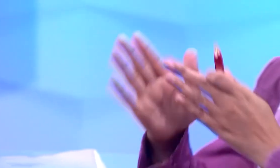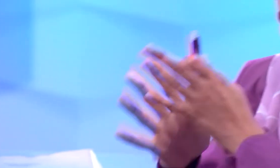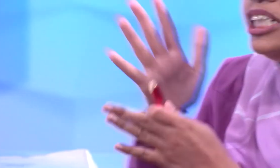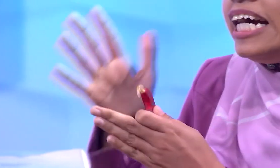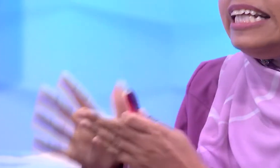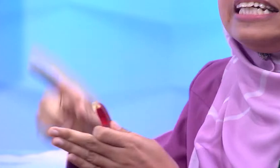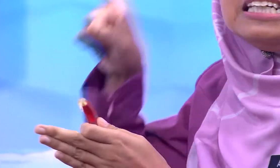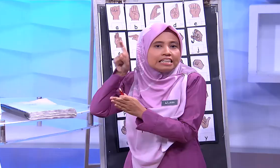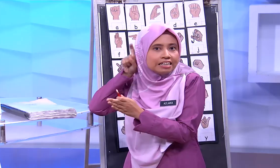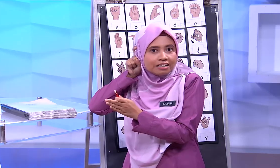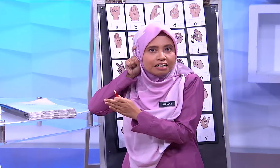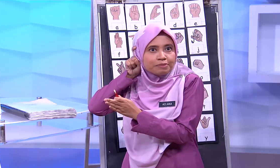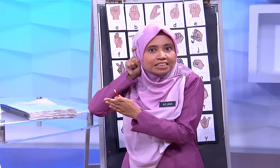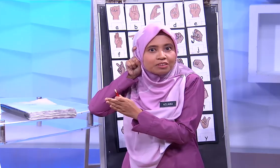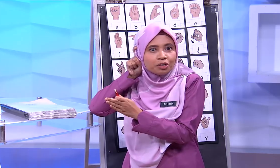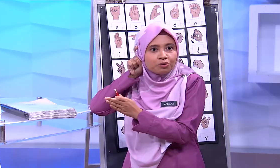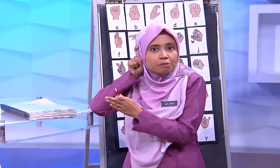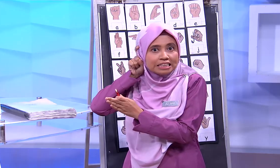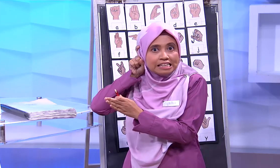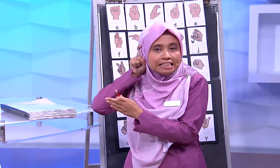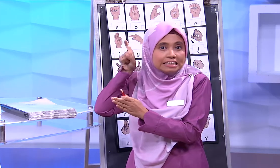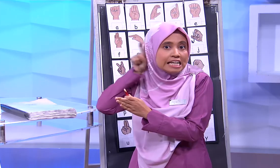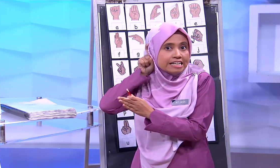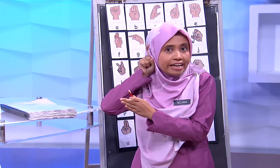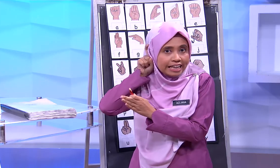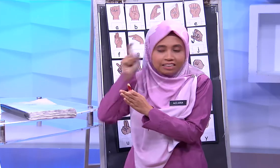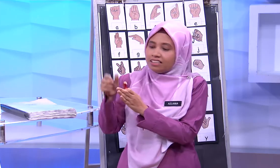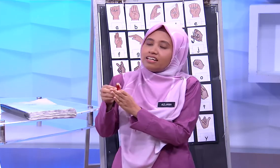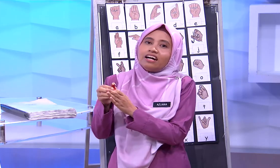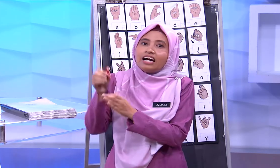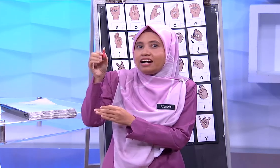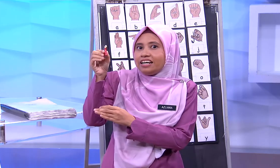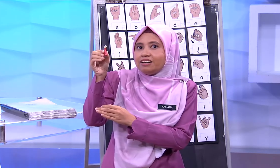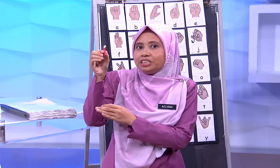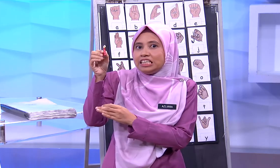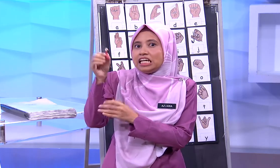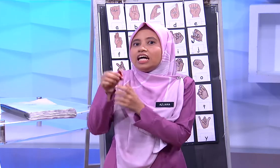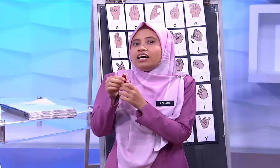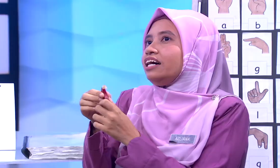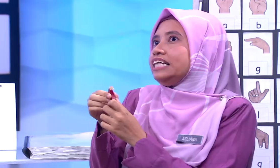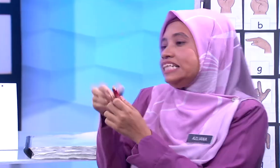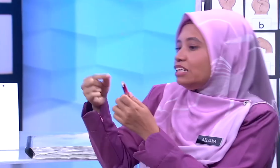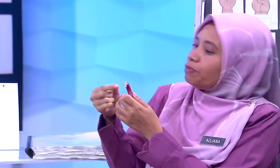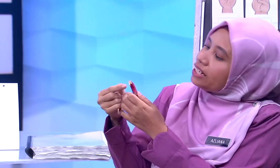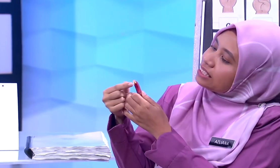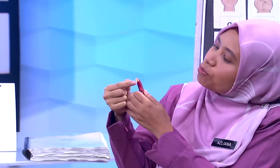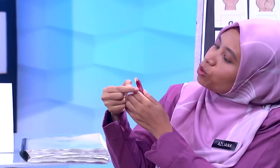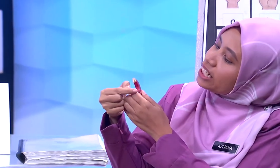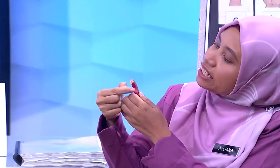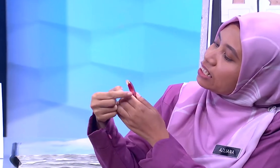Halo isyarat dia biasa orang guna bahasa Inggris giringin ama sini ah ini dia ada sambungnya dia